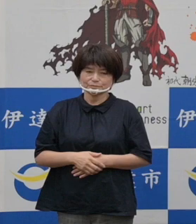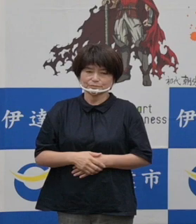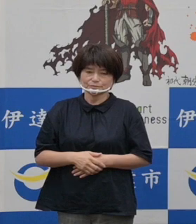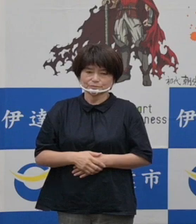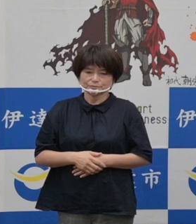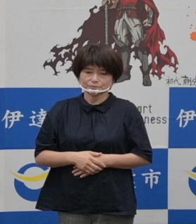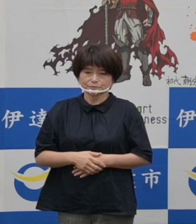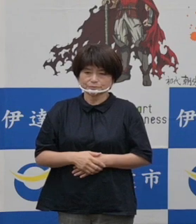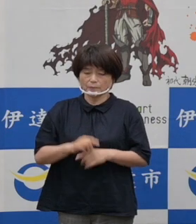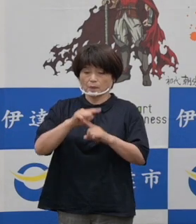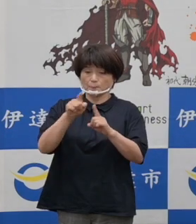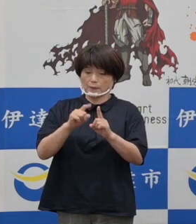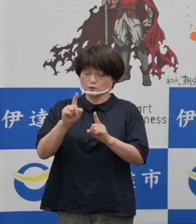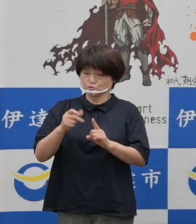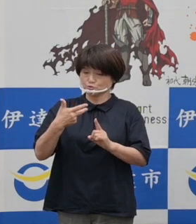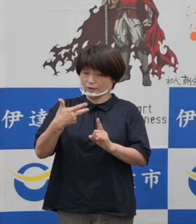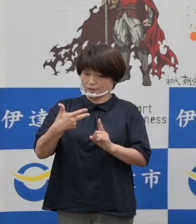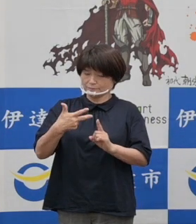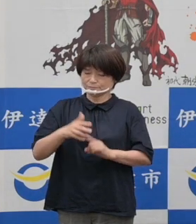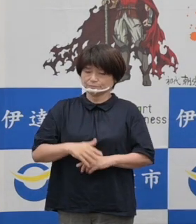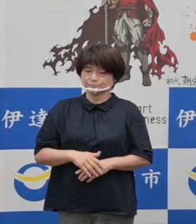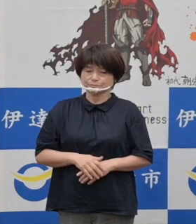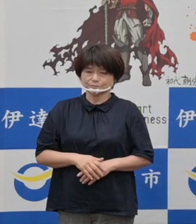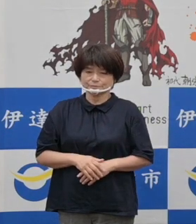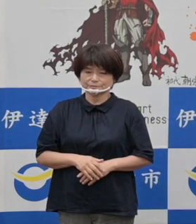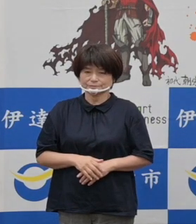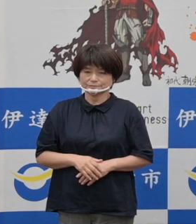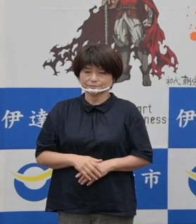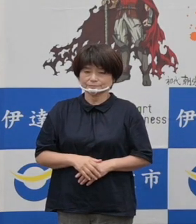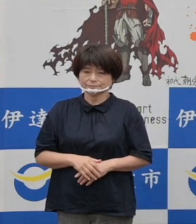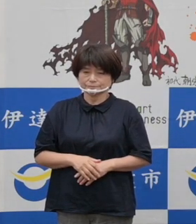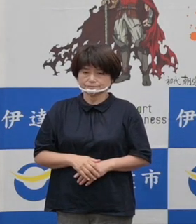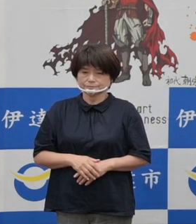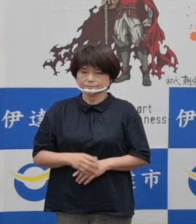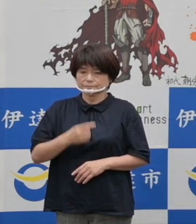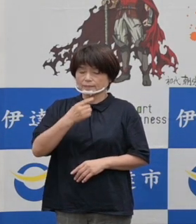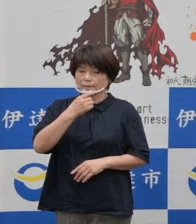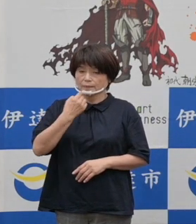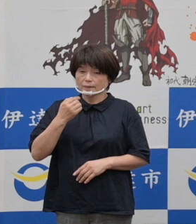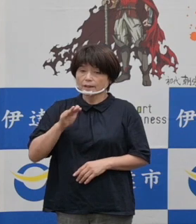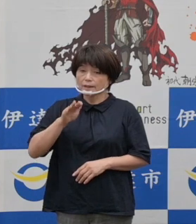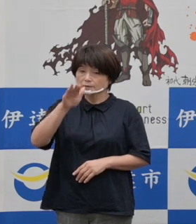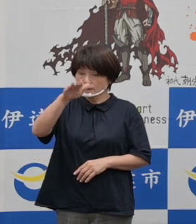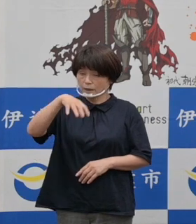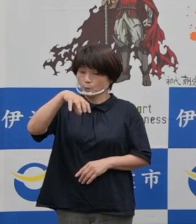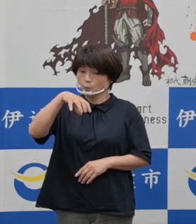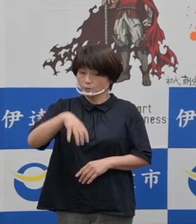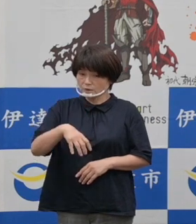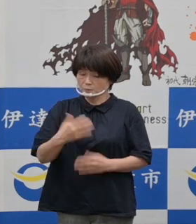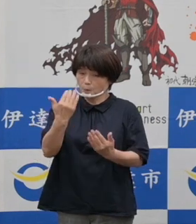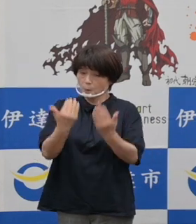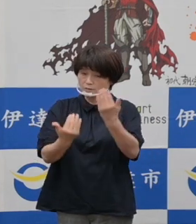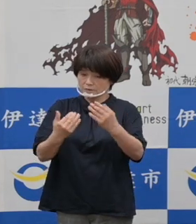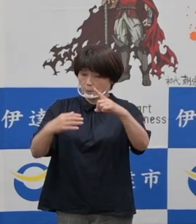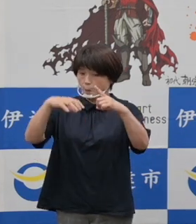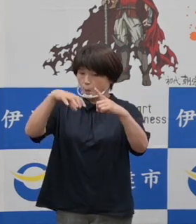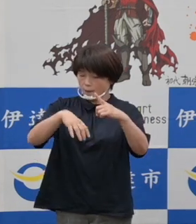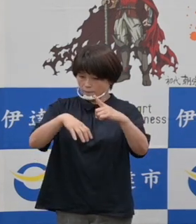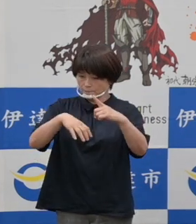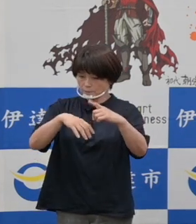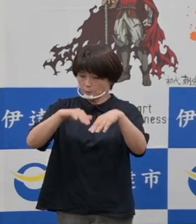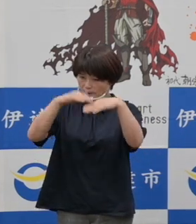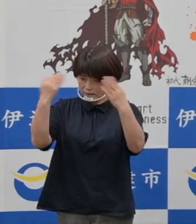続いて17ページでございます。赤坂の里森林公園管理棟完成披露です